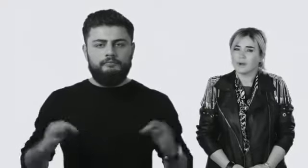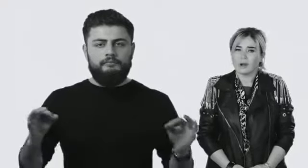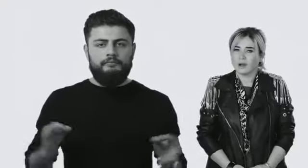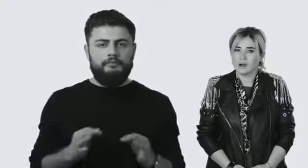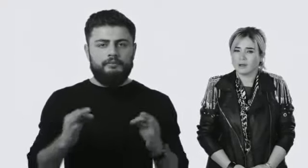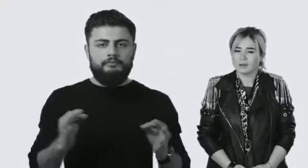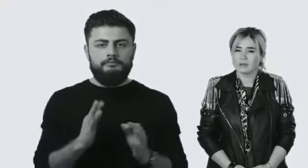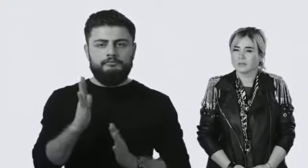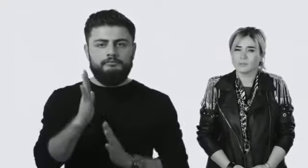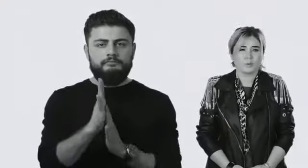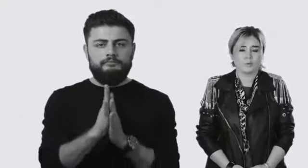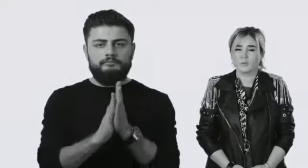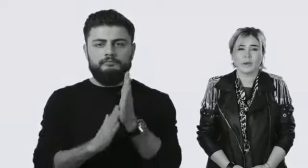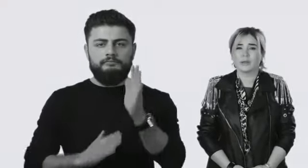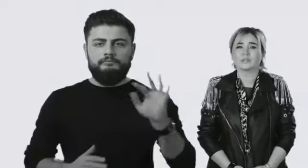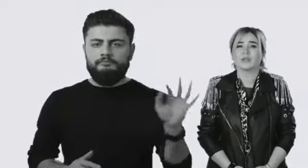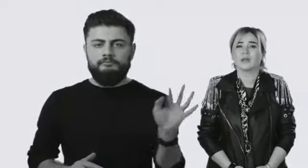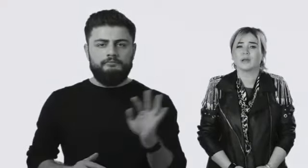heç vaxt